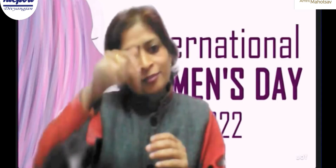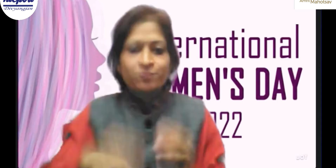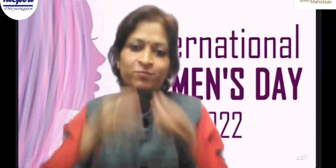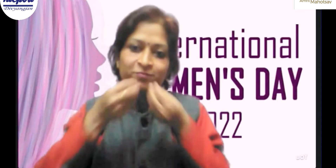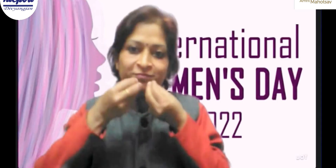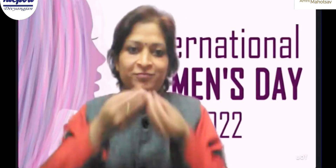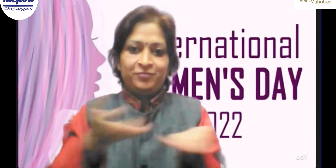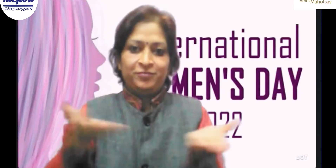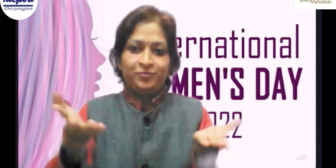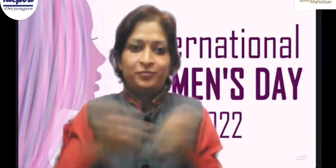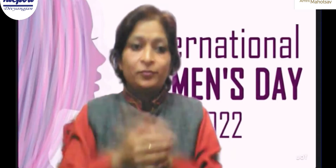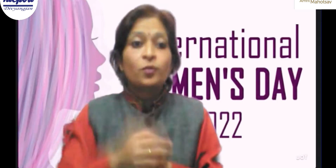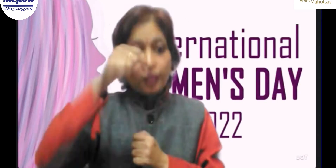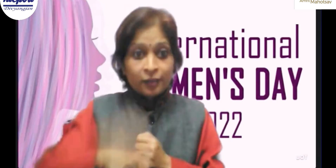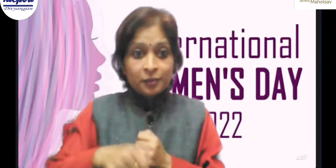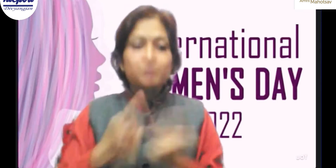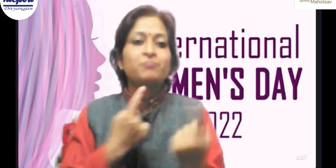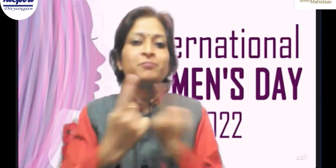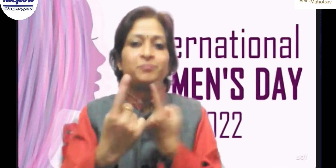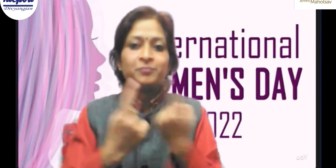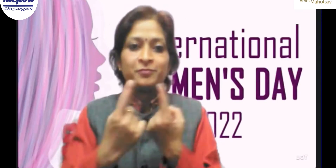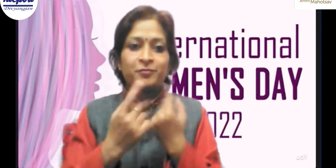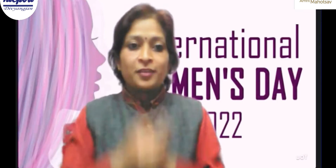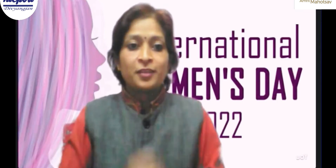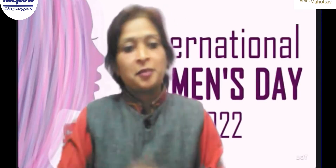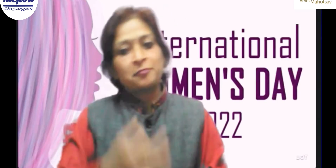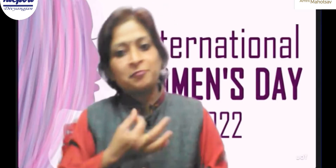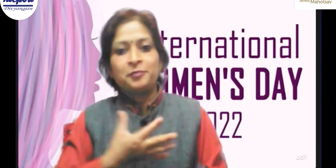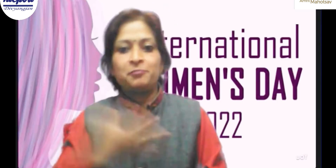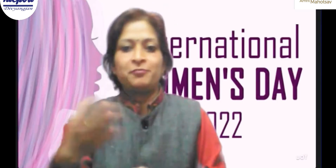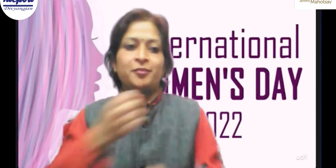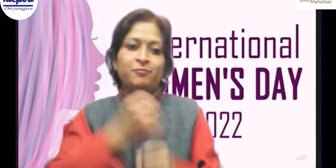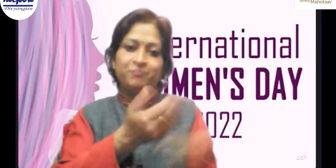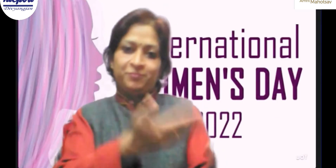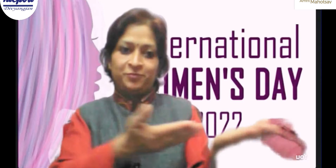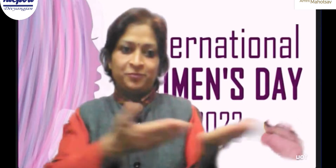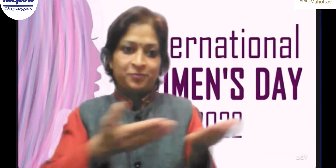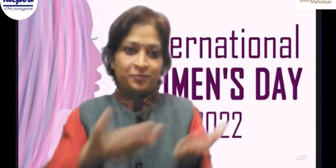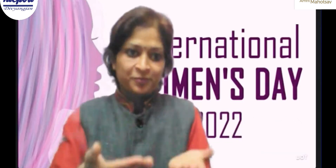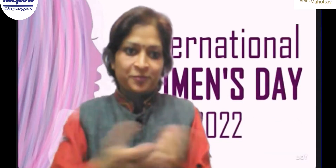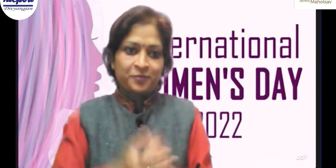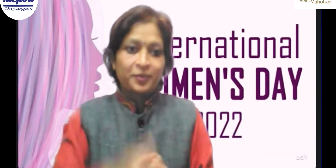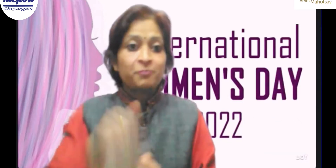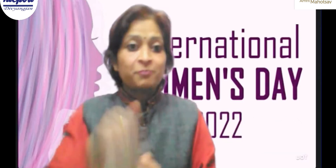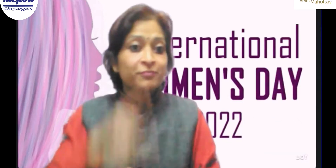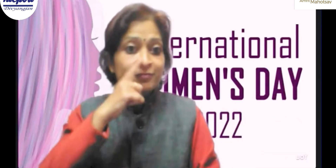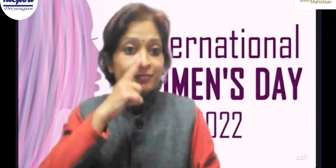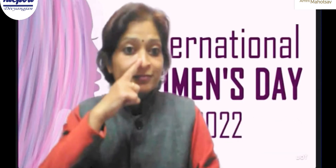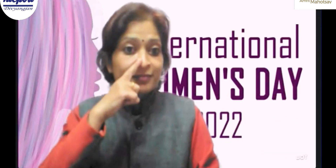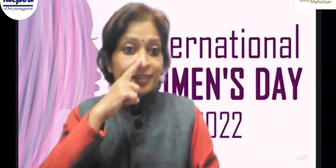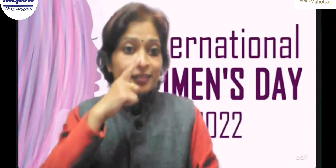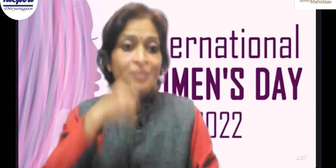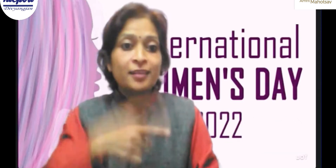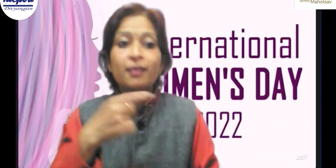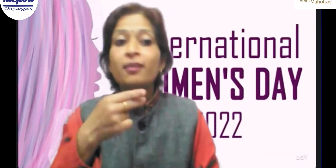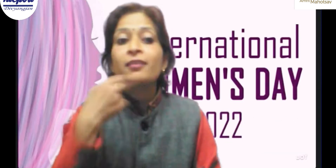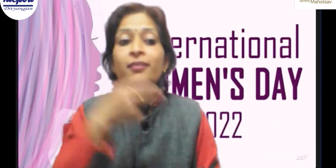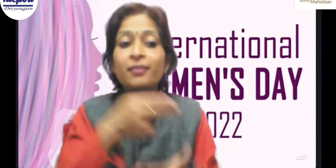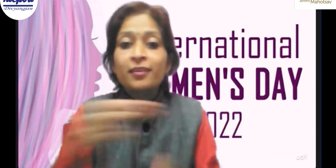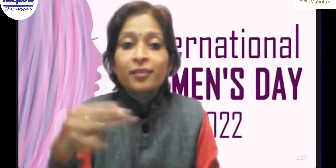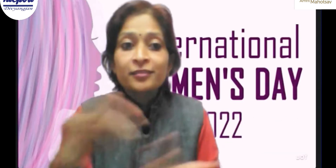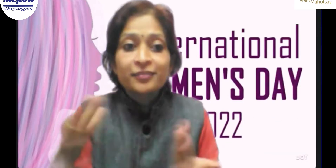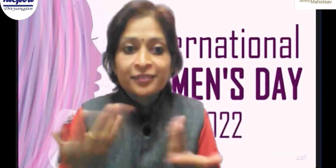में मनाने का प्रयास किया है। आज के कार्यक्रम में हमने एक विशिष्ट अतिथि को बुलाया